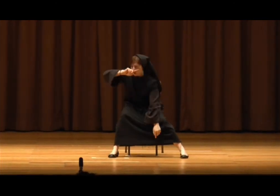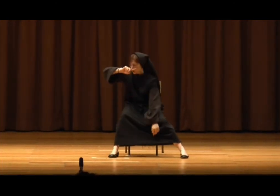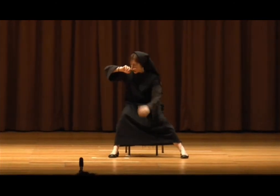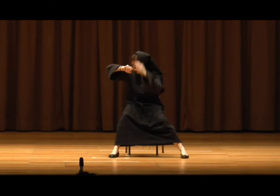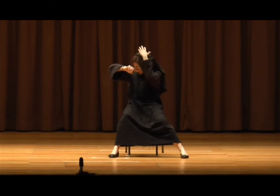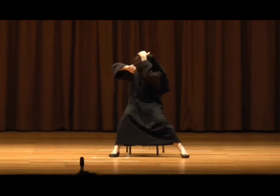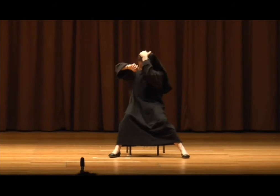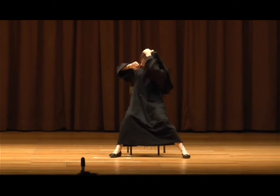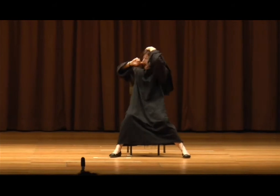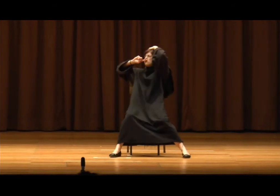di coca!